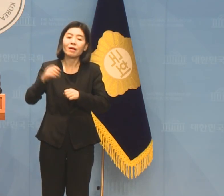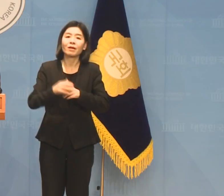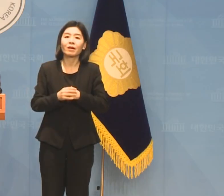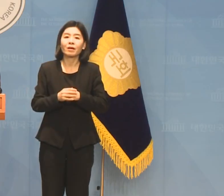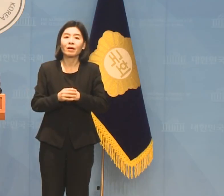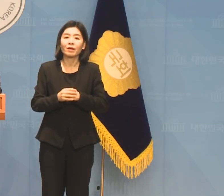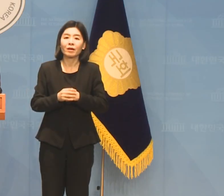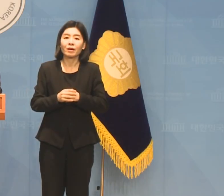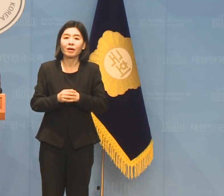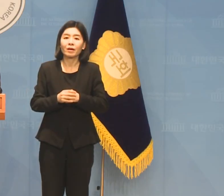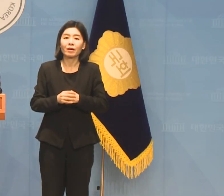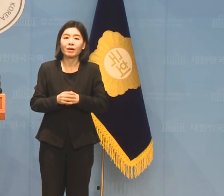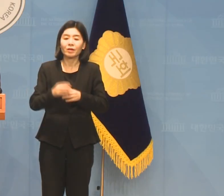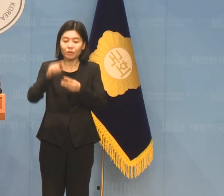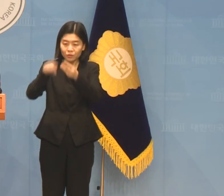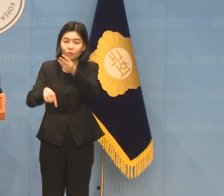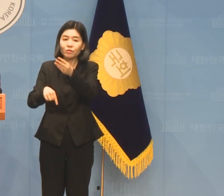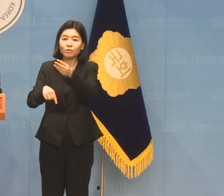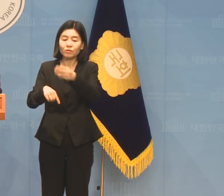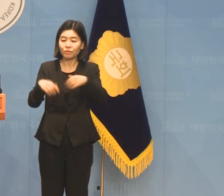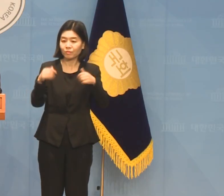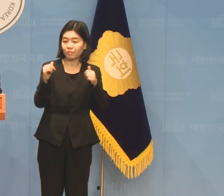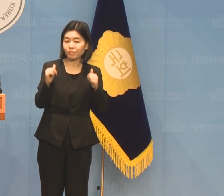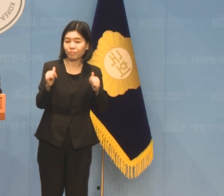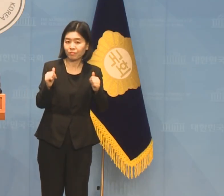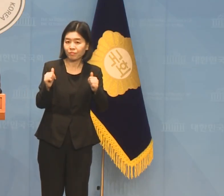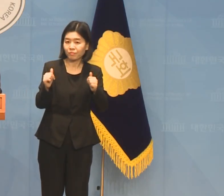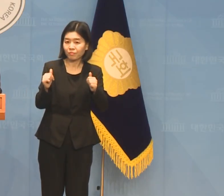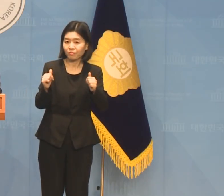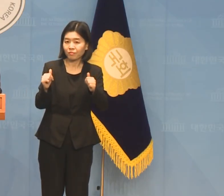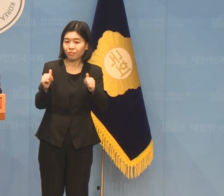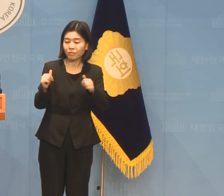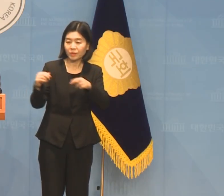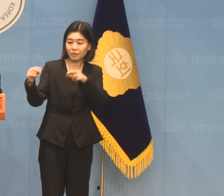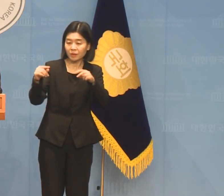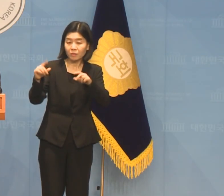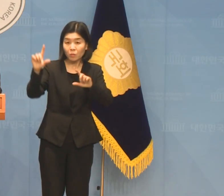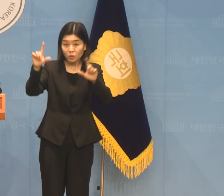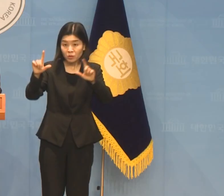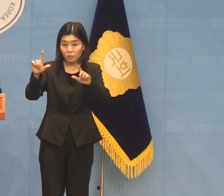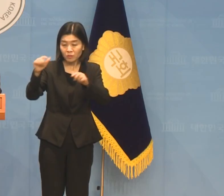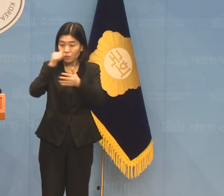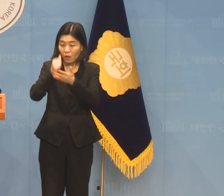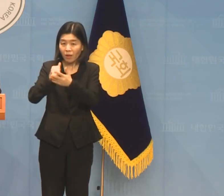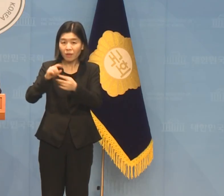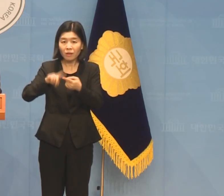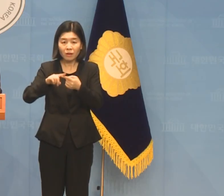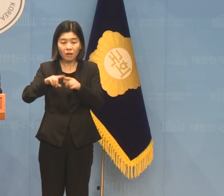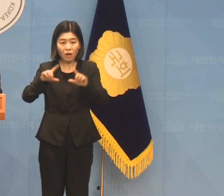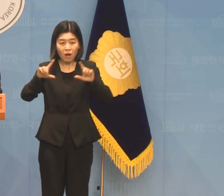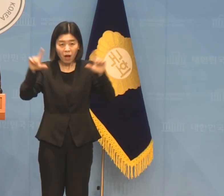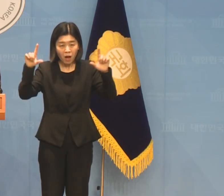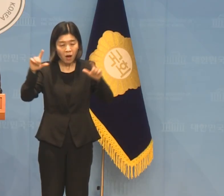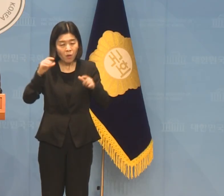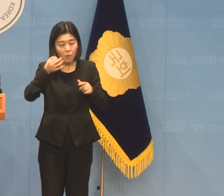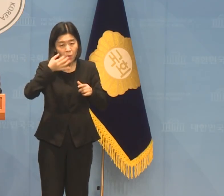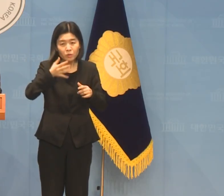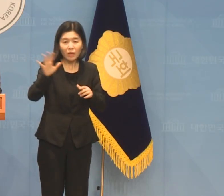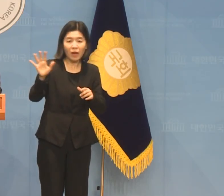오늘 피고인석에 앉은 모습이 언론에 공개되기 전에 자신의 건재함을 과시하고